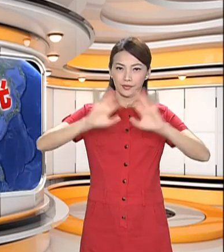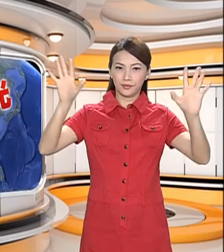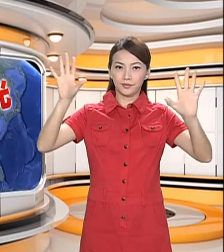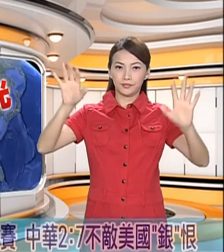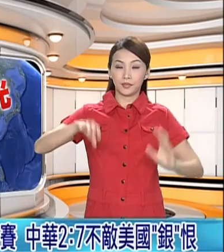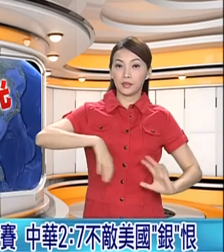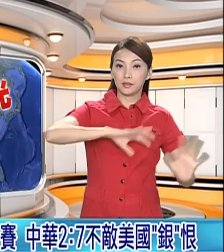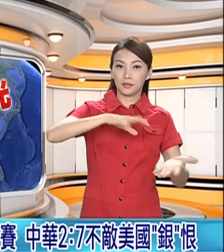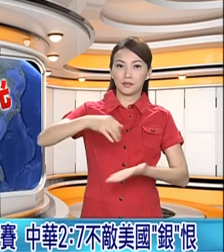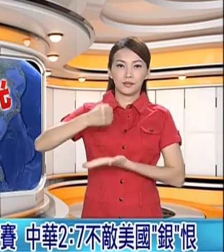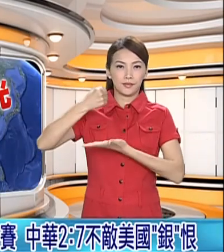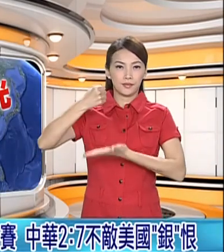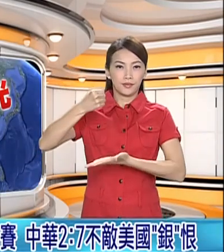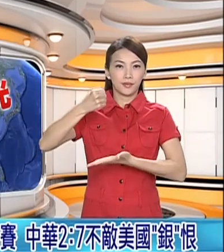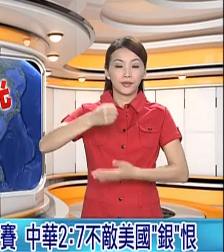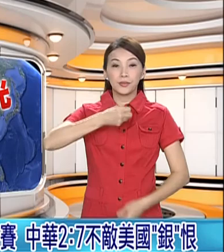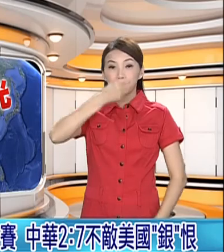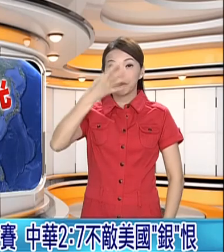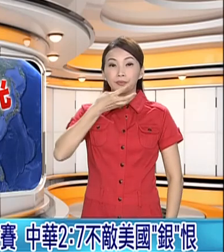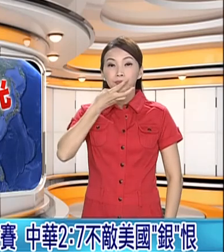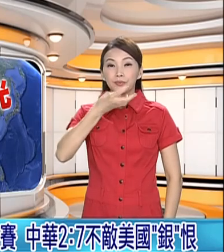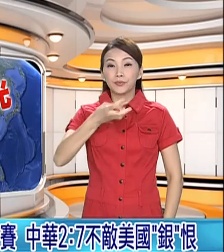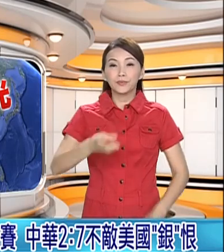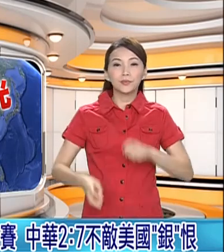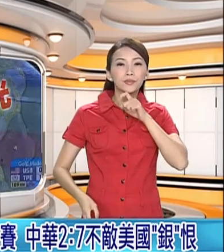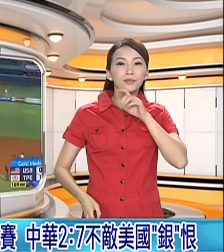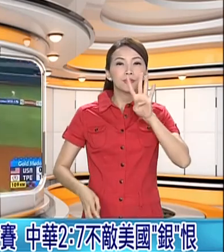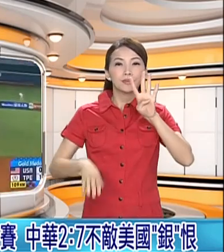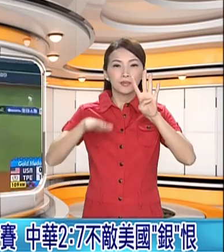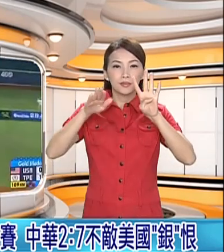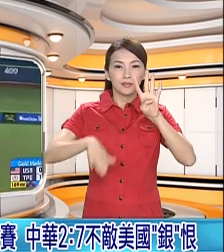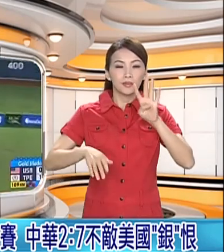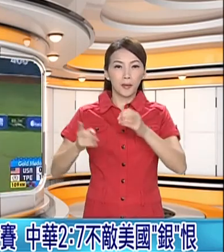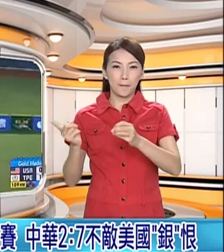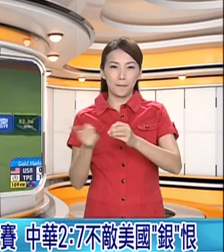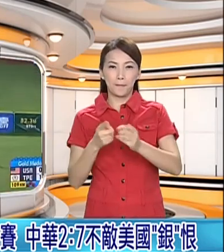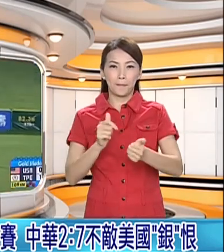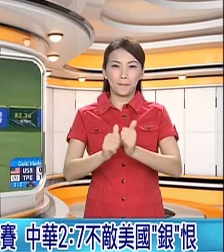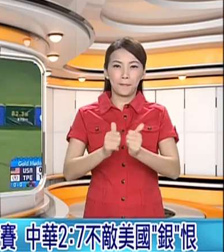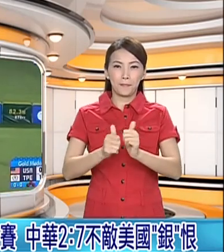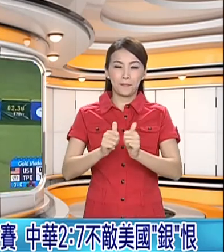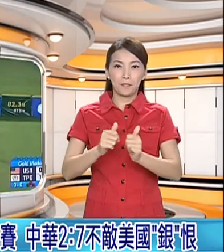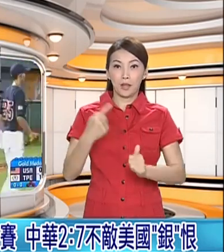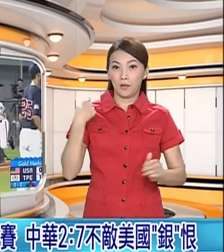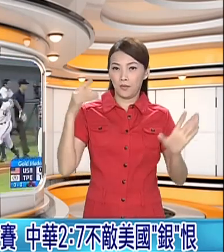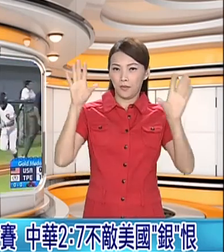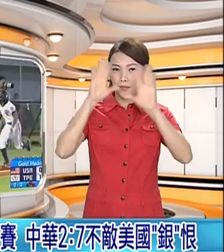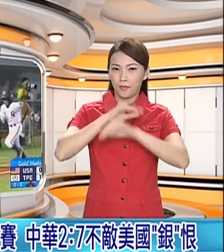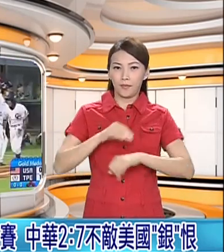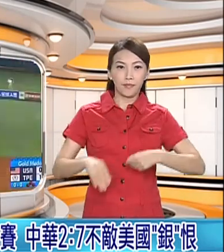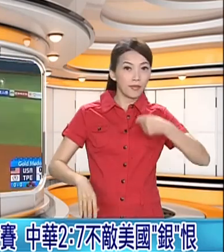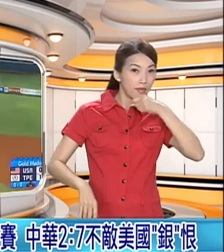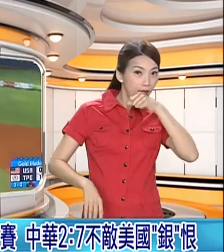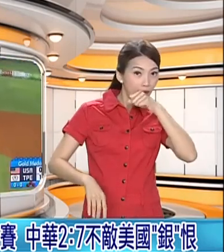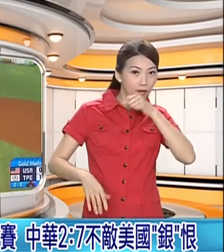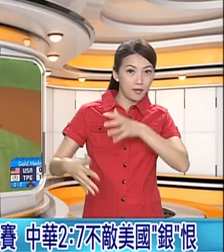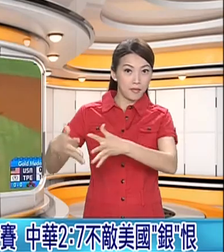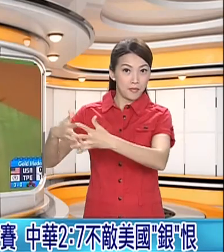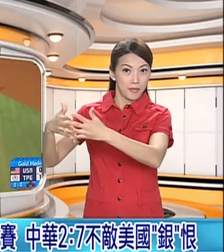看 ，U12 世界杯哨棒赛，中华小将在昨天晚上是和美国队争